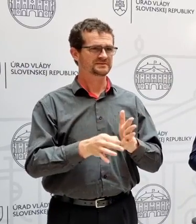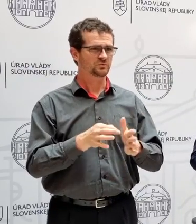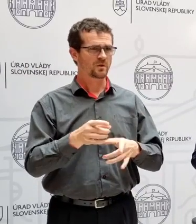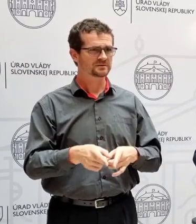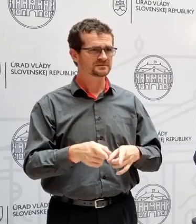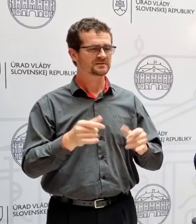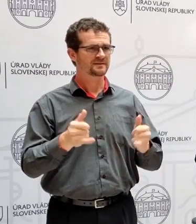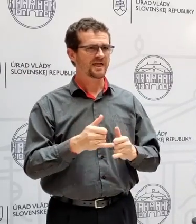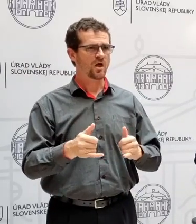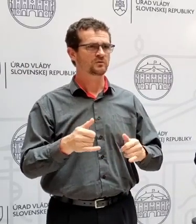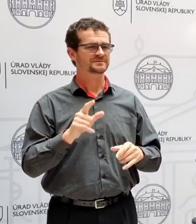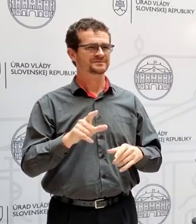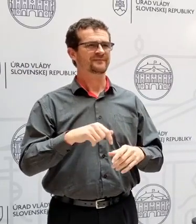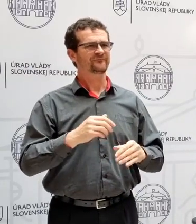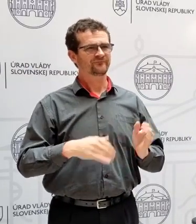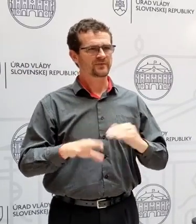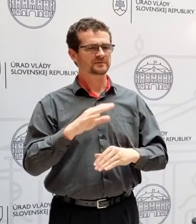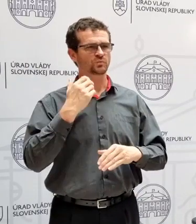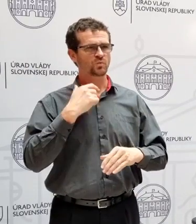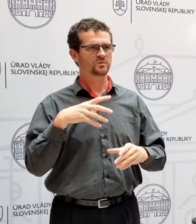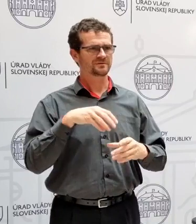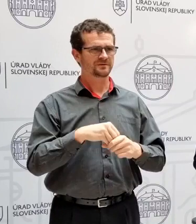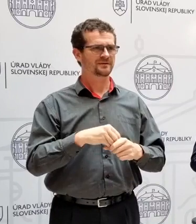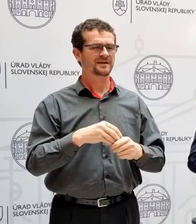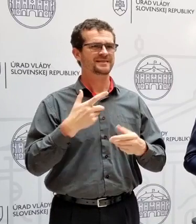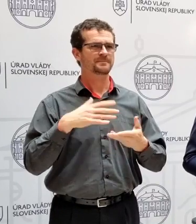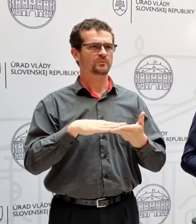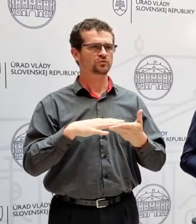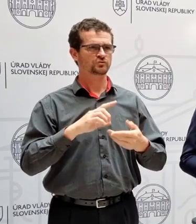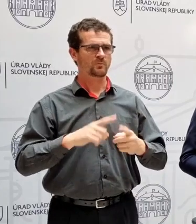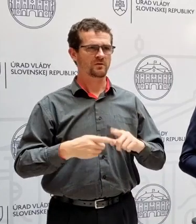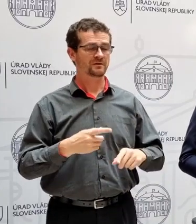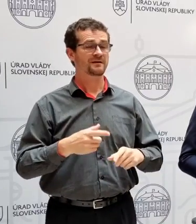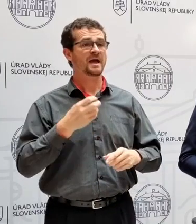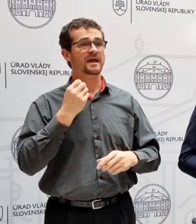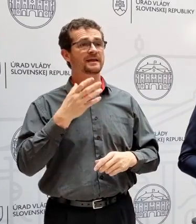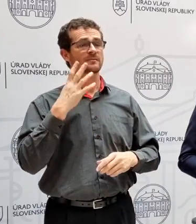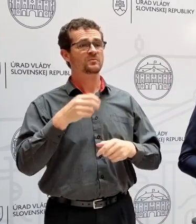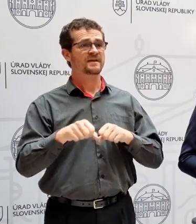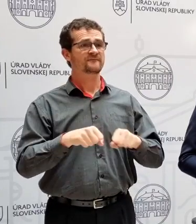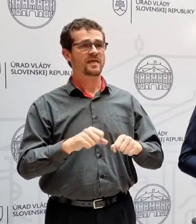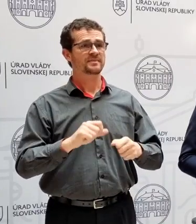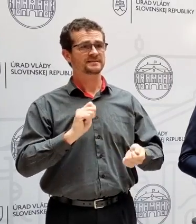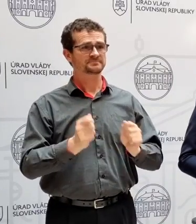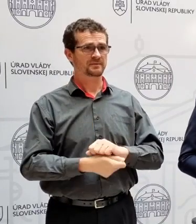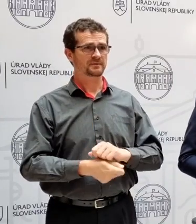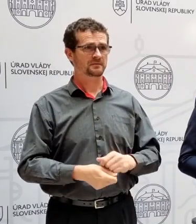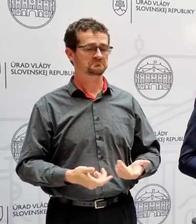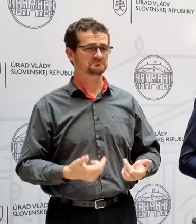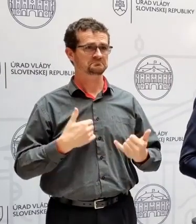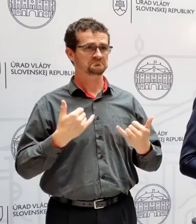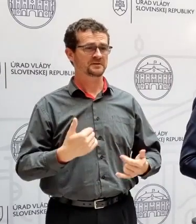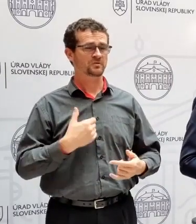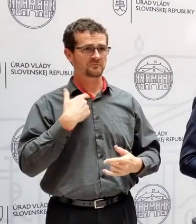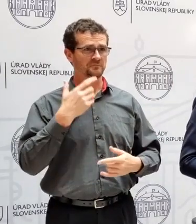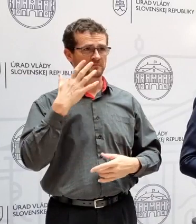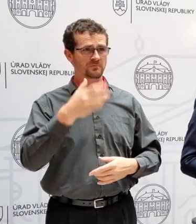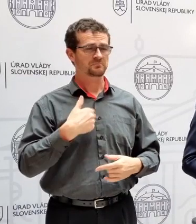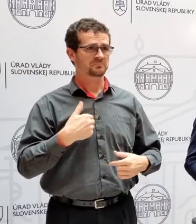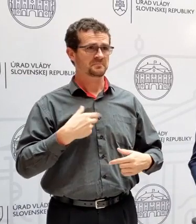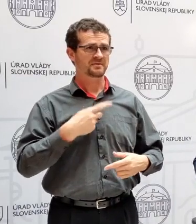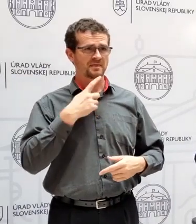situácii naozaj nasadiť čo najviac ľudí, ktorí nemajú s politikou nič spoločné. A kedy teda dôjde k tej vládnej obmene? To vám ja hovoriť nebudem,